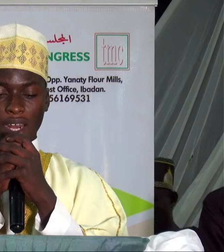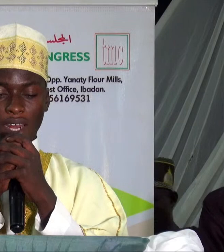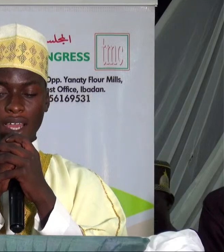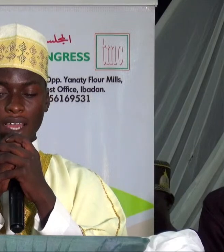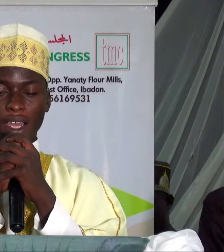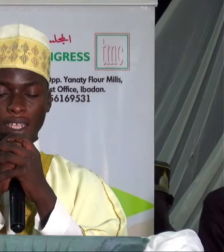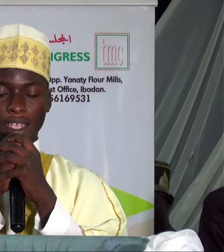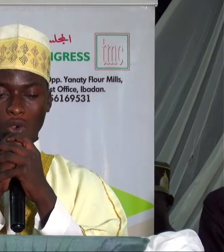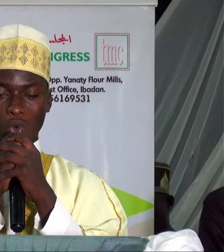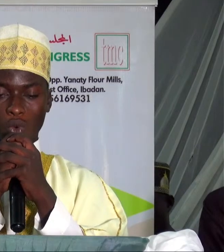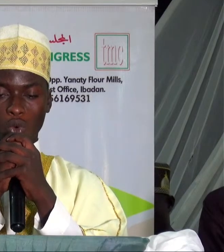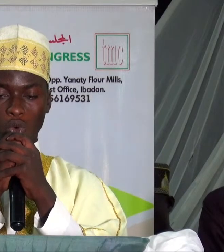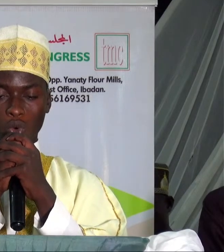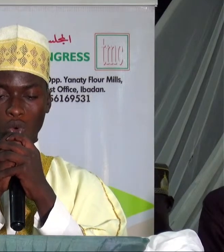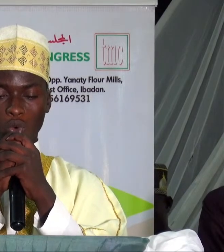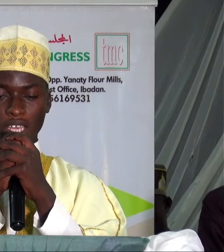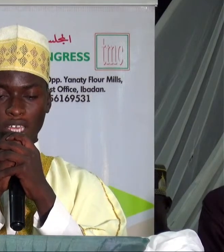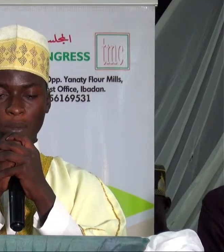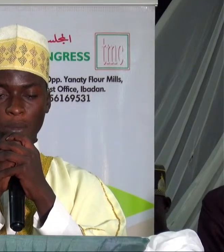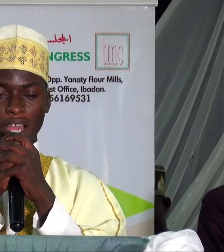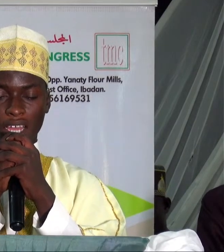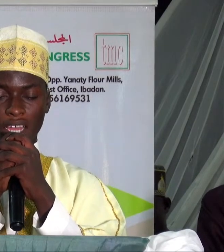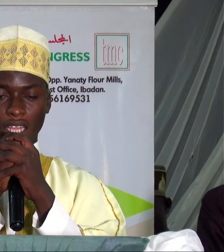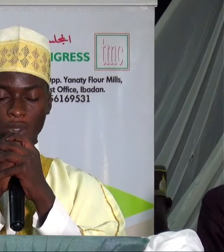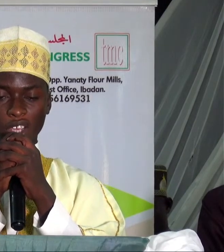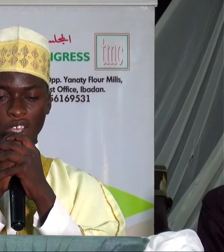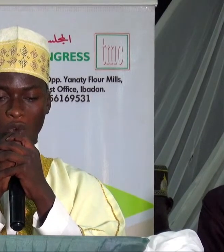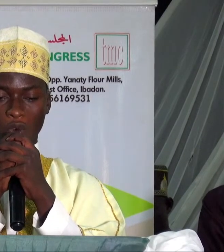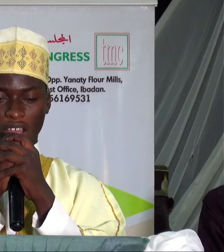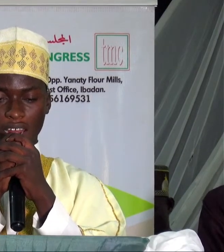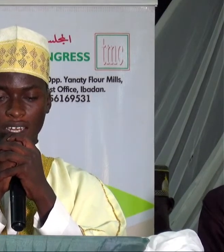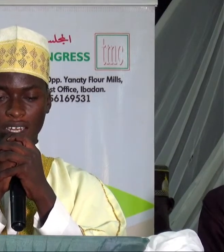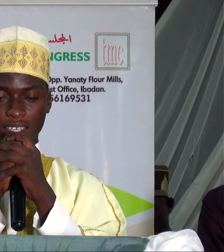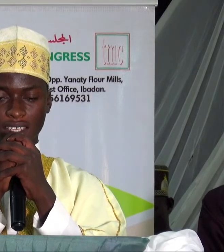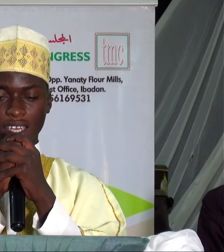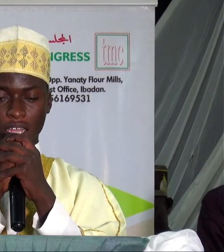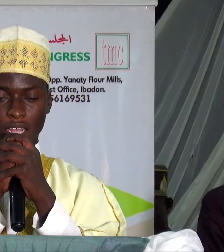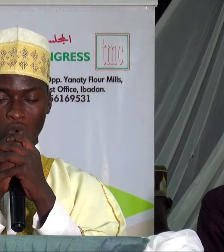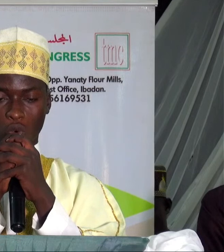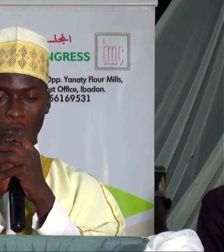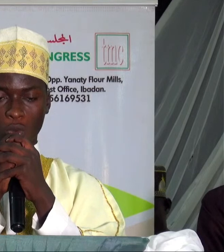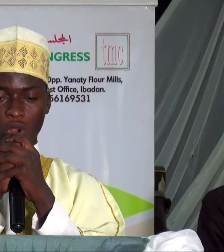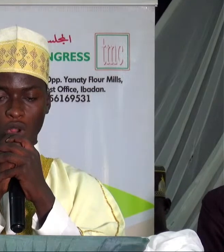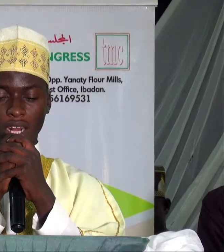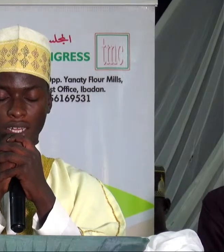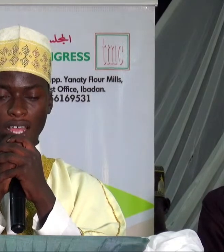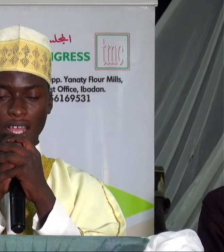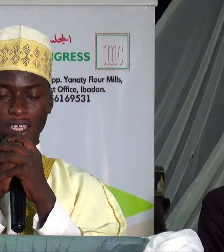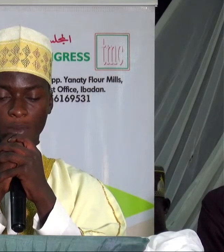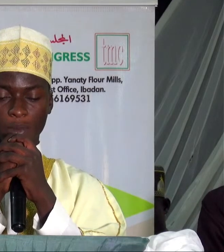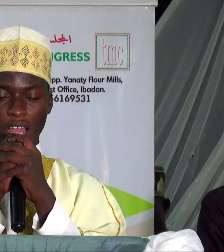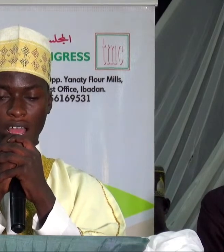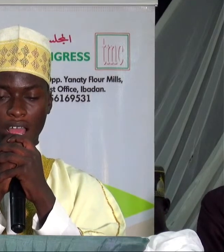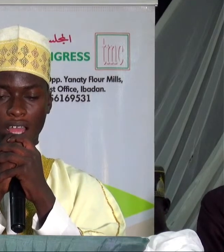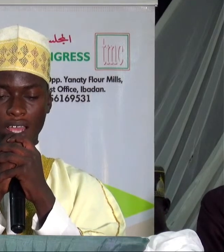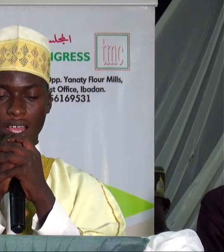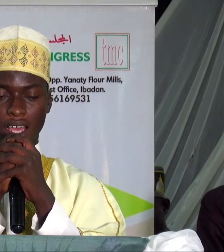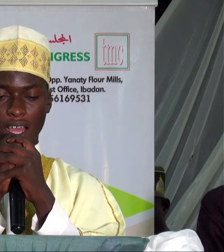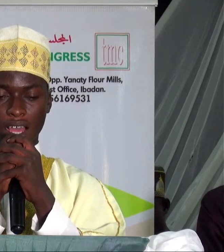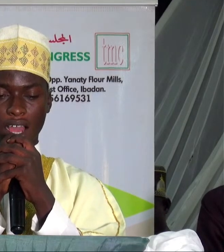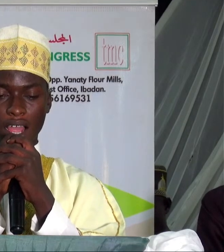ولا تقولوا لما تصف ألسنتكم الكذب